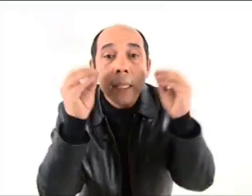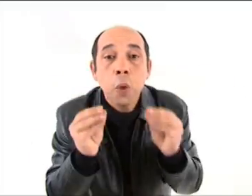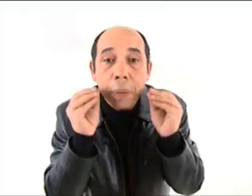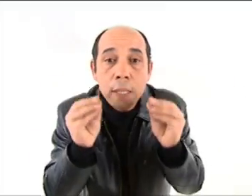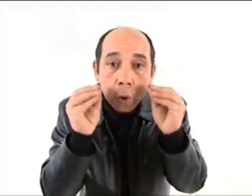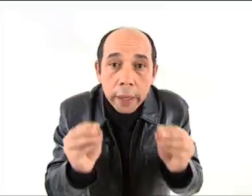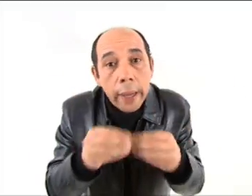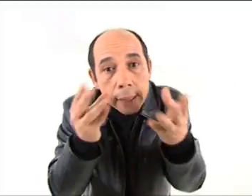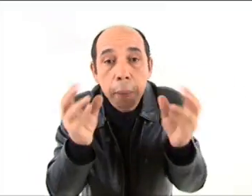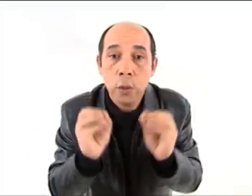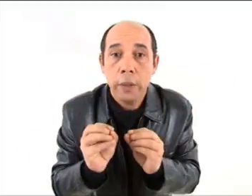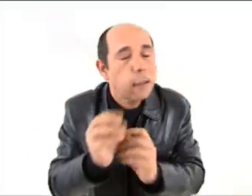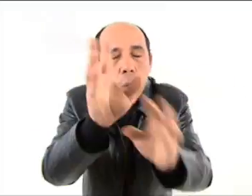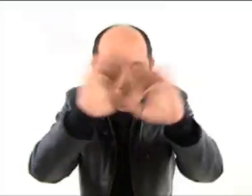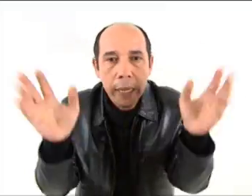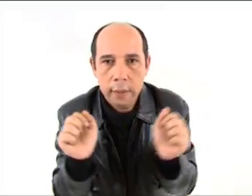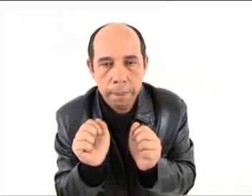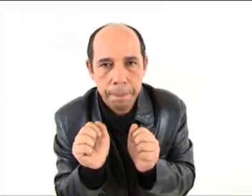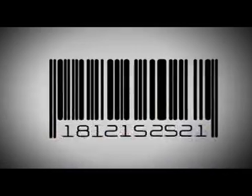C'est une prise de terre à de la prise de tête. Oh, l'axe.